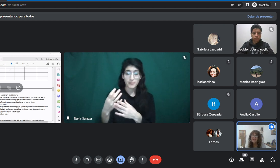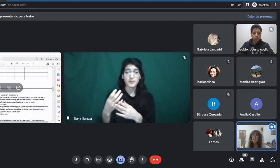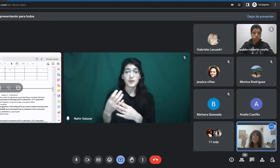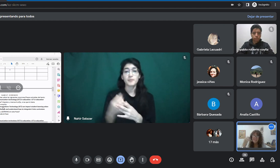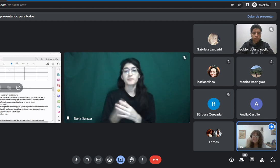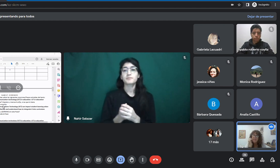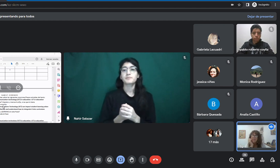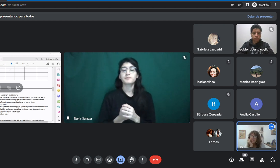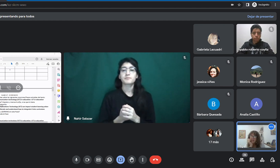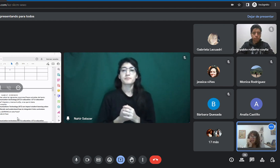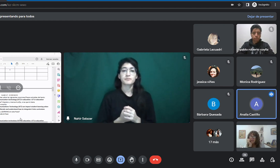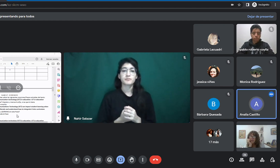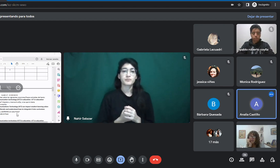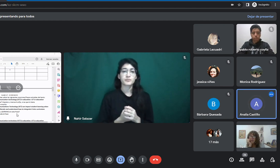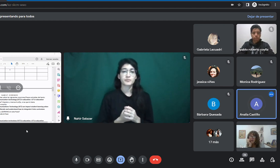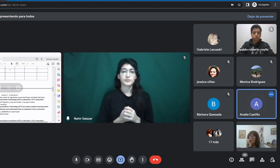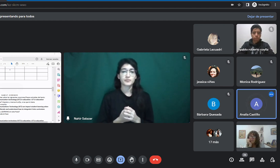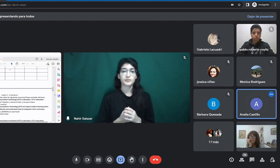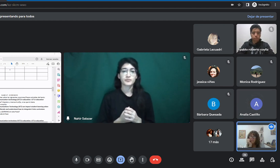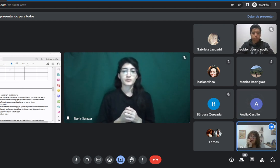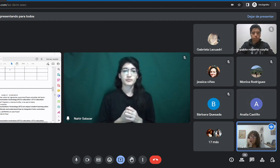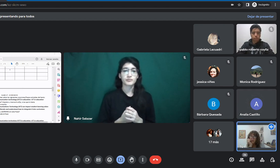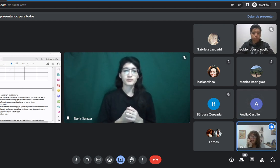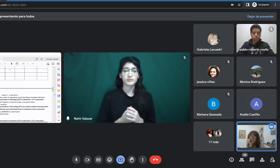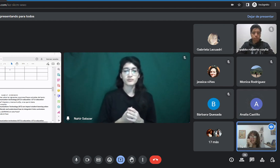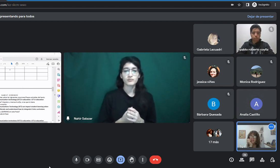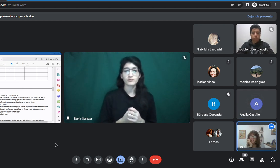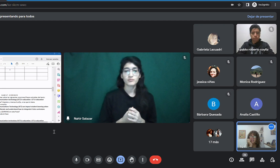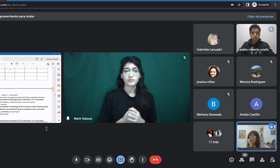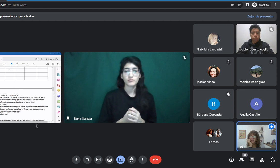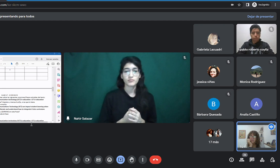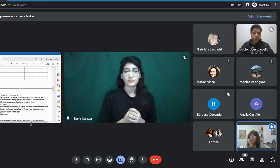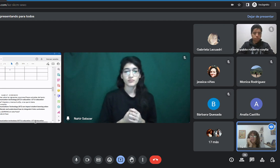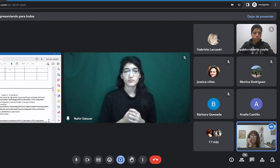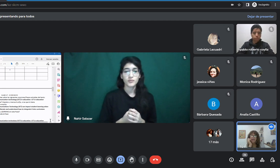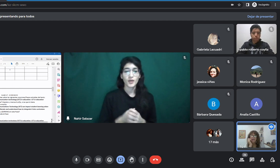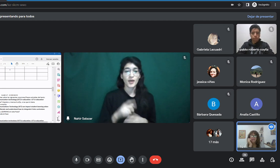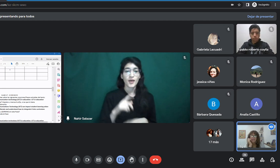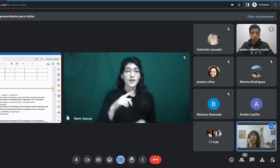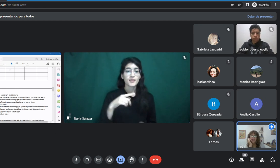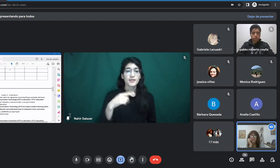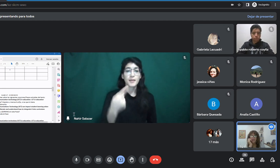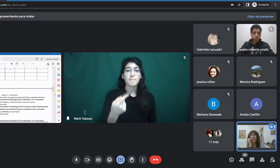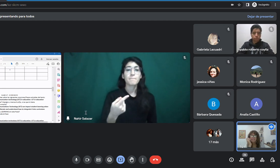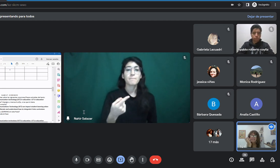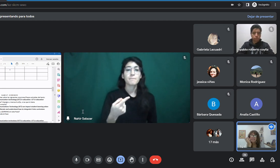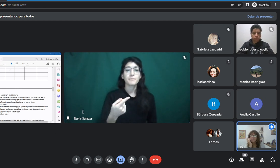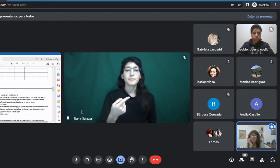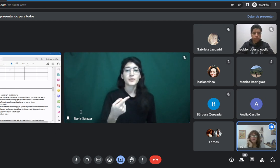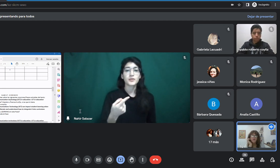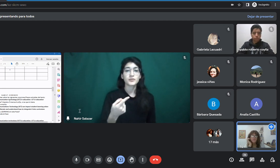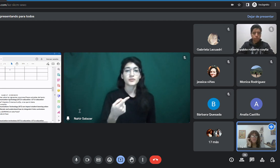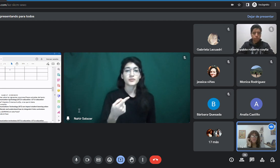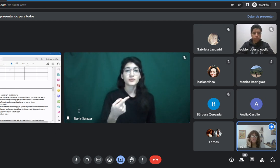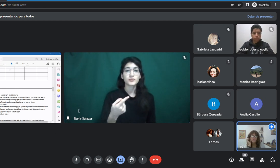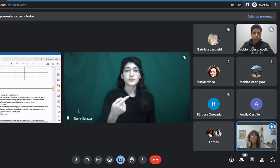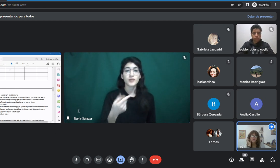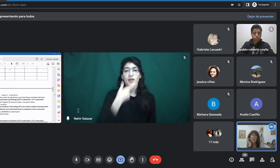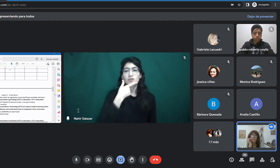¿sí? Claro. Después teníamos la versión, bueno, ¿tienen sufijos